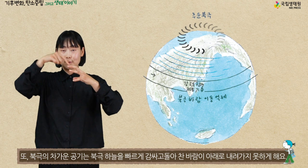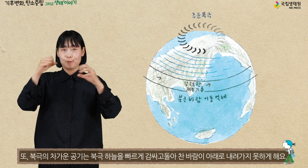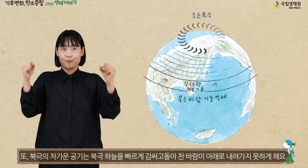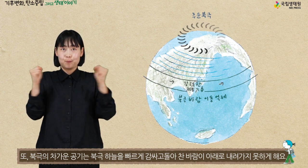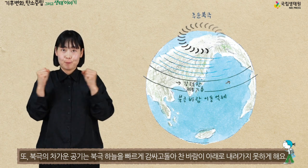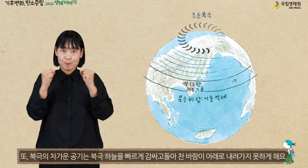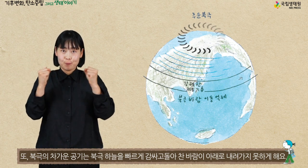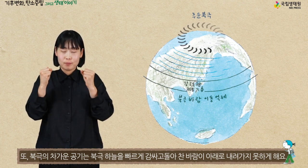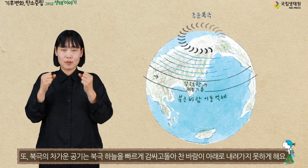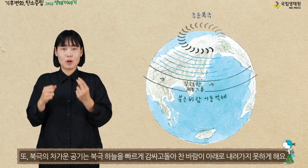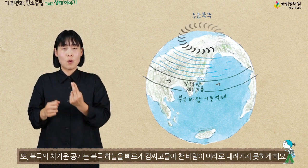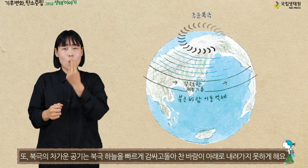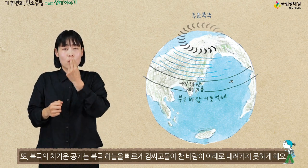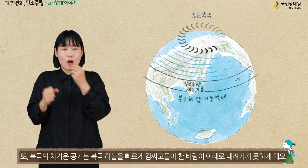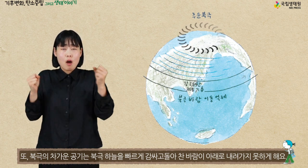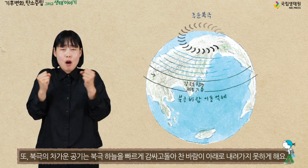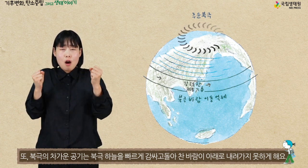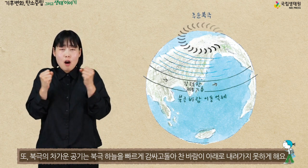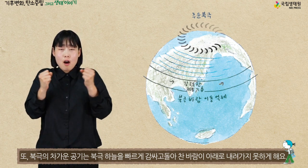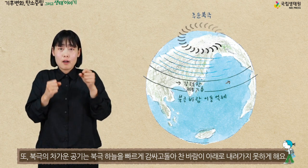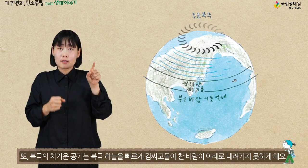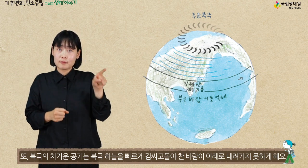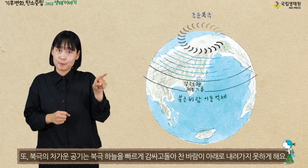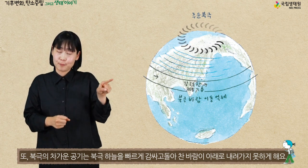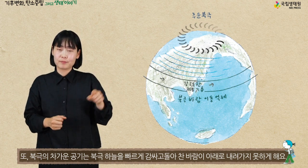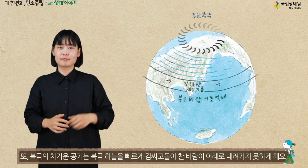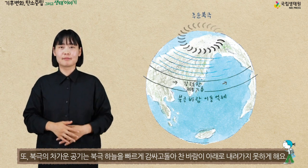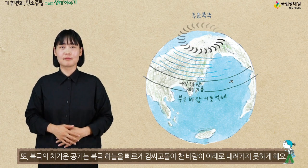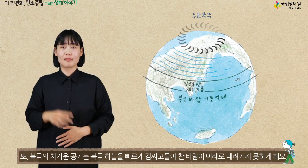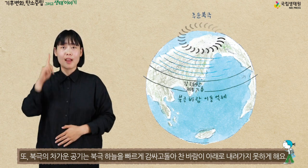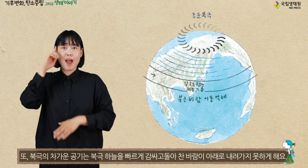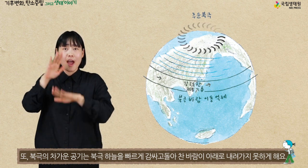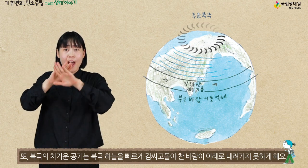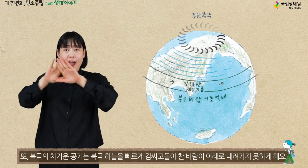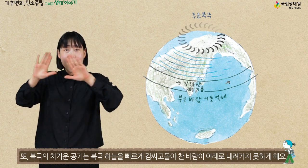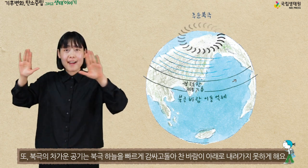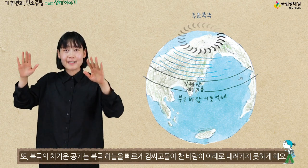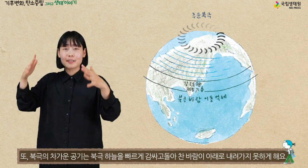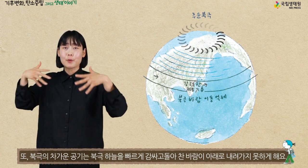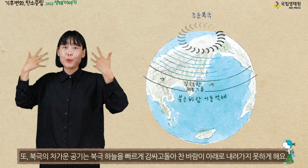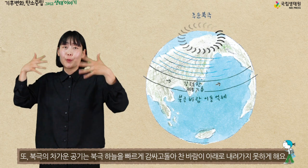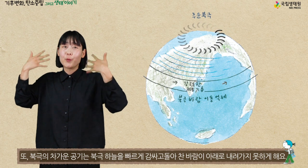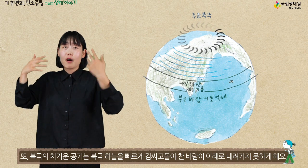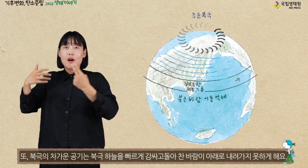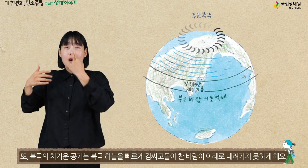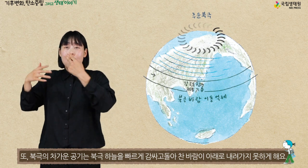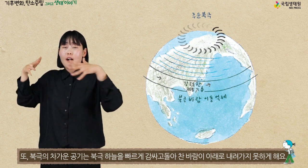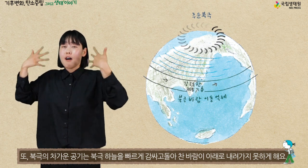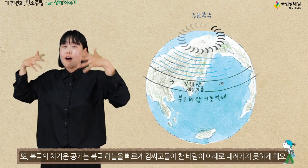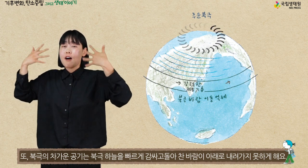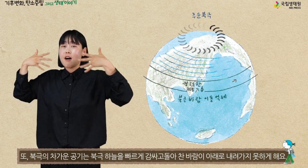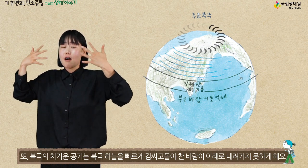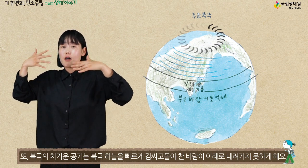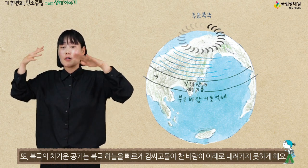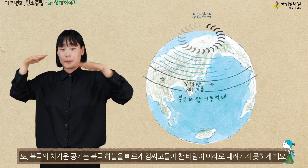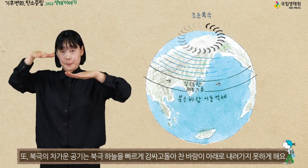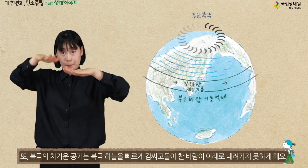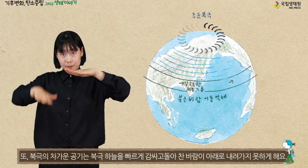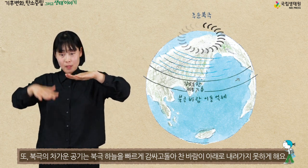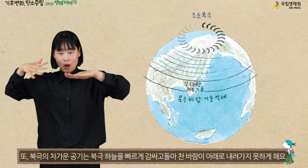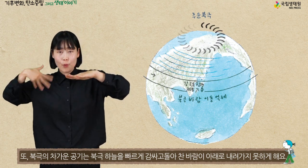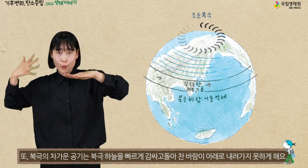또 북극의 차가운 공기는 북극 하늘을 빠르게 감싸고 돌아 찬바람이 아래로 내려가지 못하게 해요.